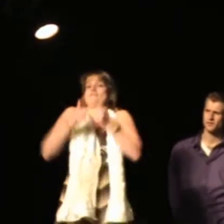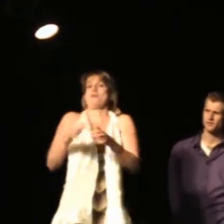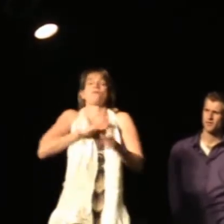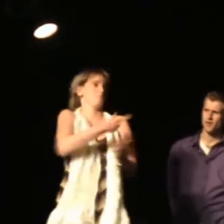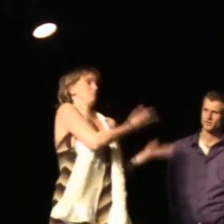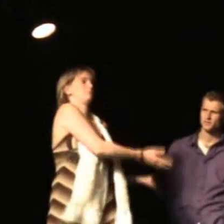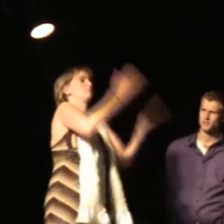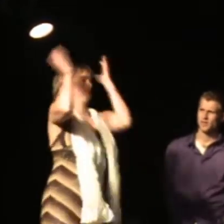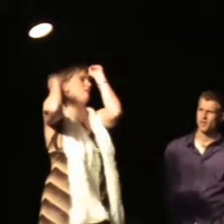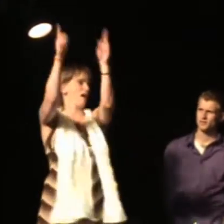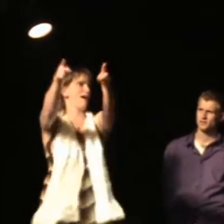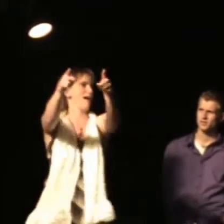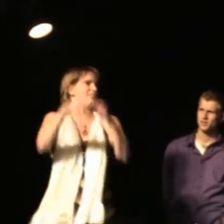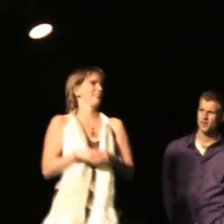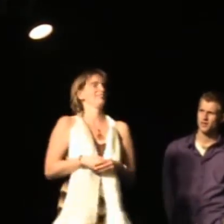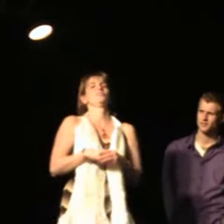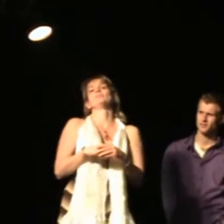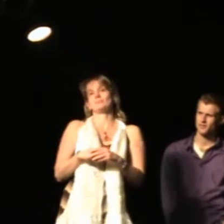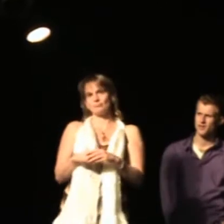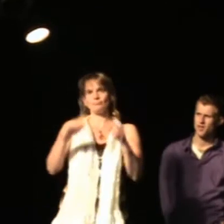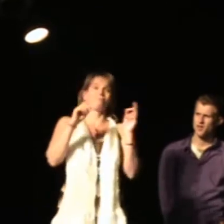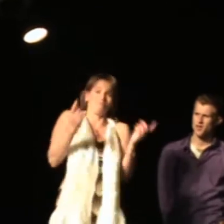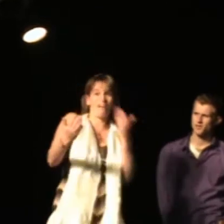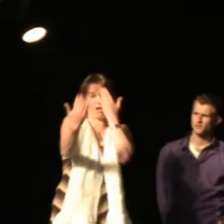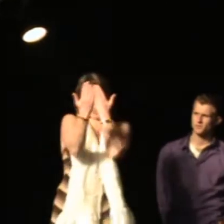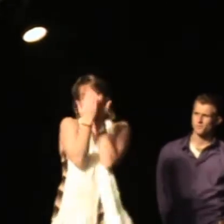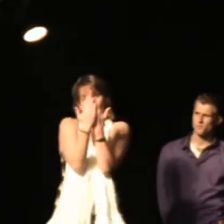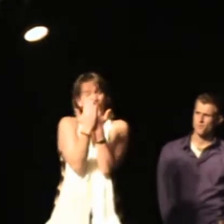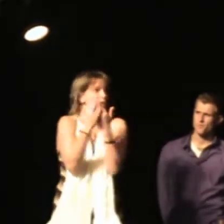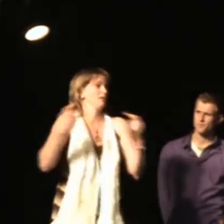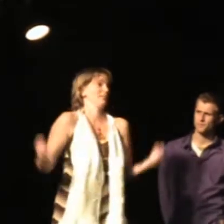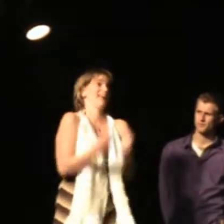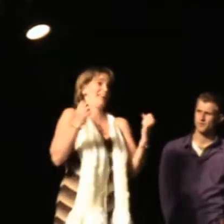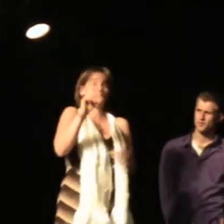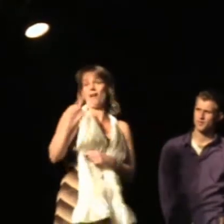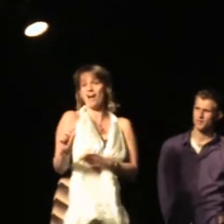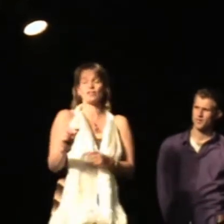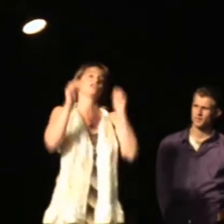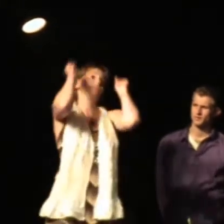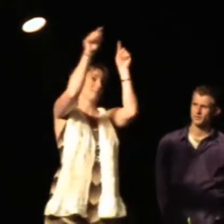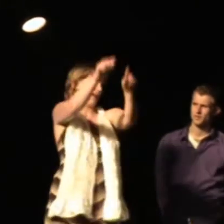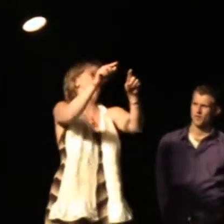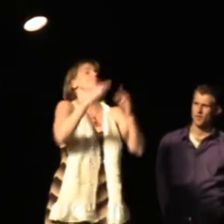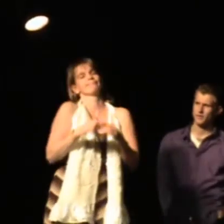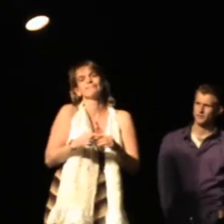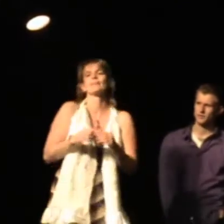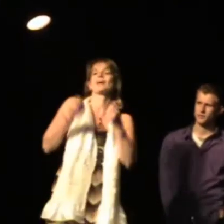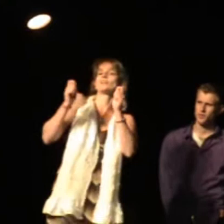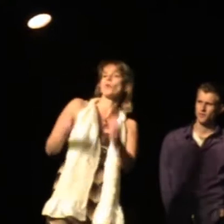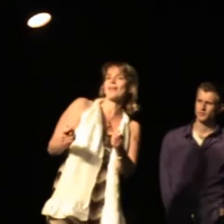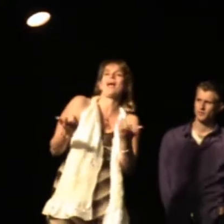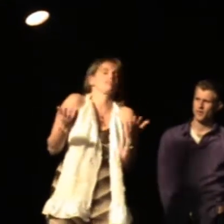sponsor een beetje te verwerven. En daardoor konden jullie ook naar Griekenland. Het was een heel kort dag, heel weinig